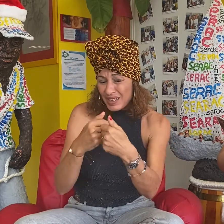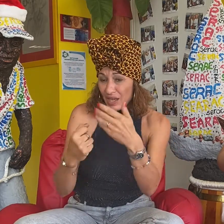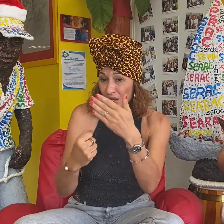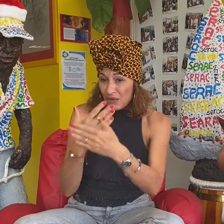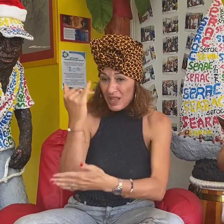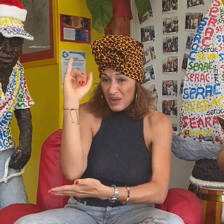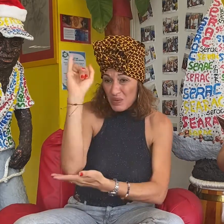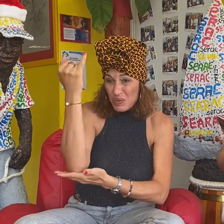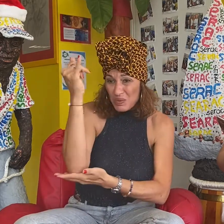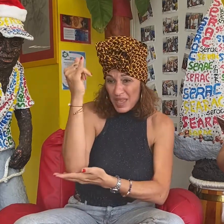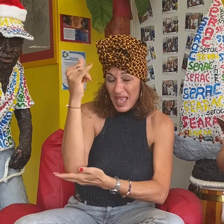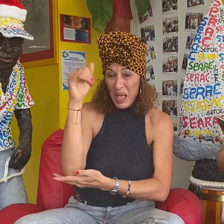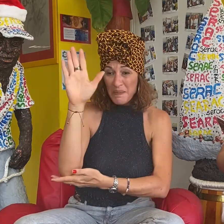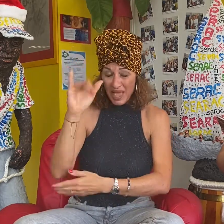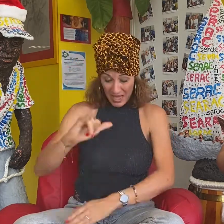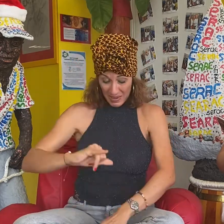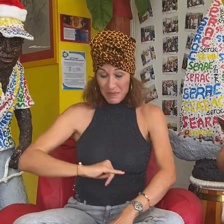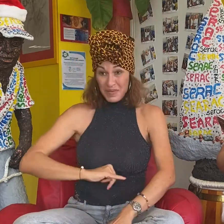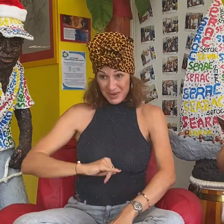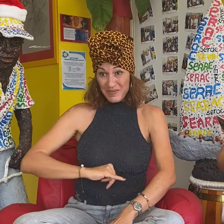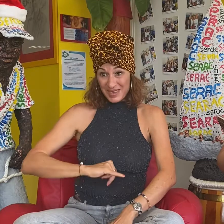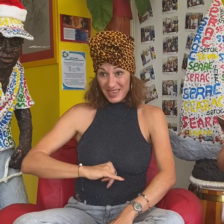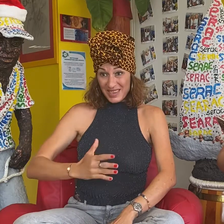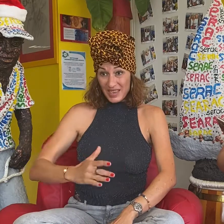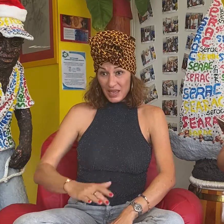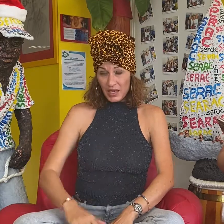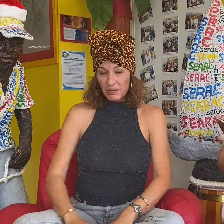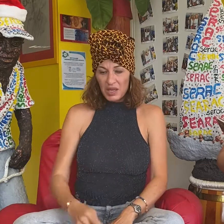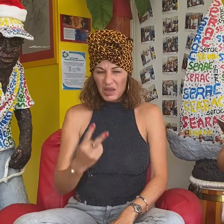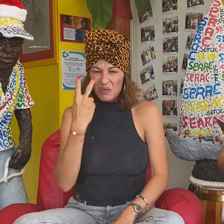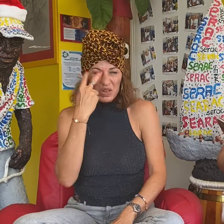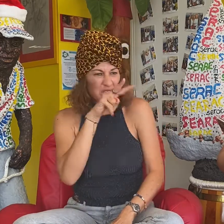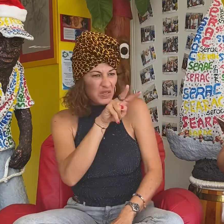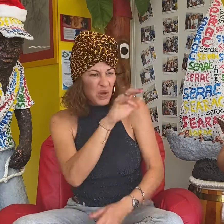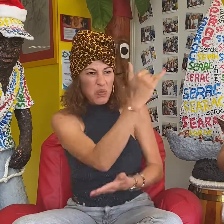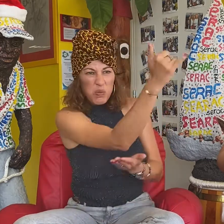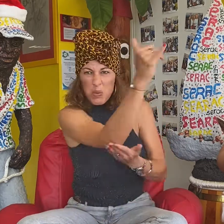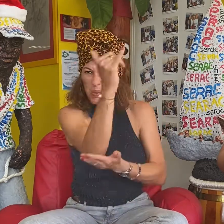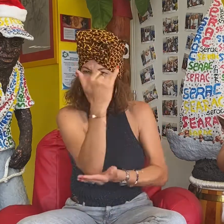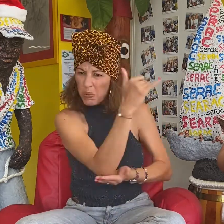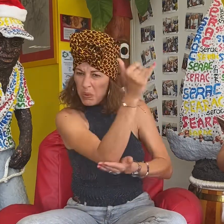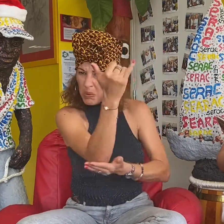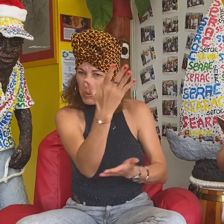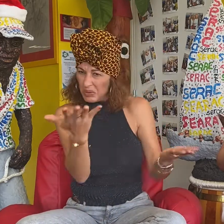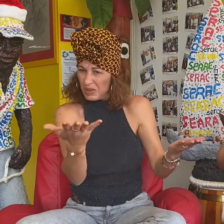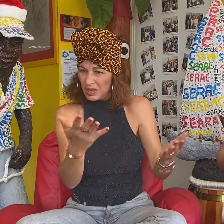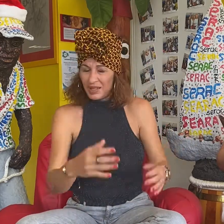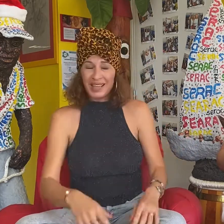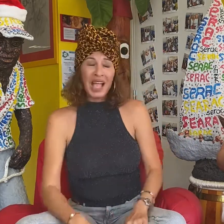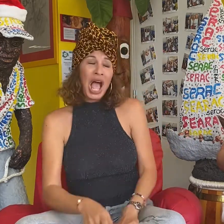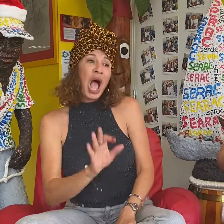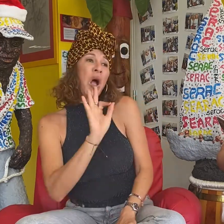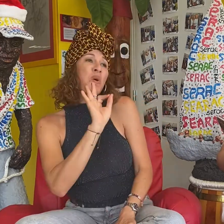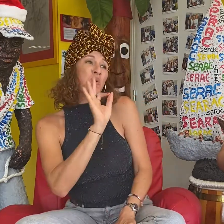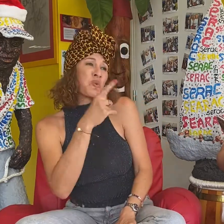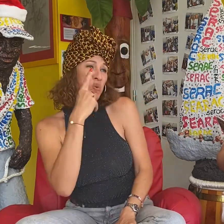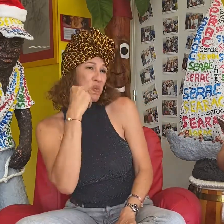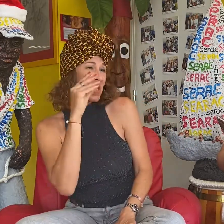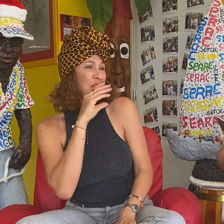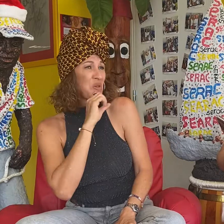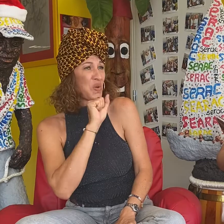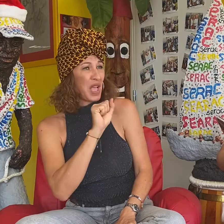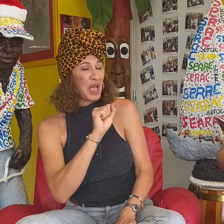pipi et j'ai vu que tu en as déjà beaucoup. Oui, Père Noël, mais elles ne font plus